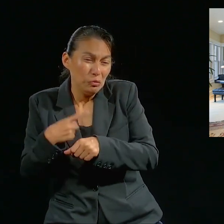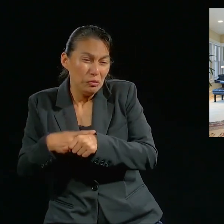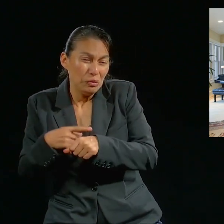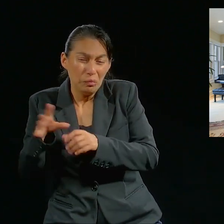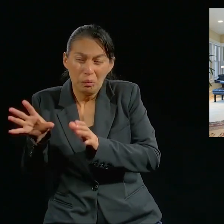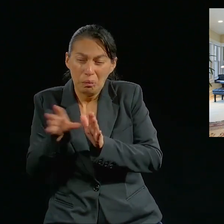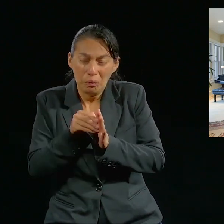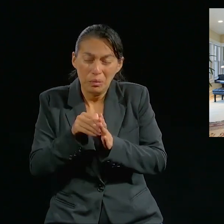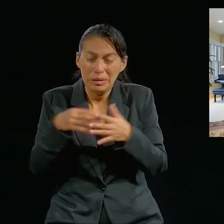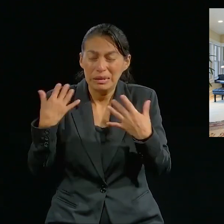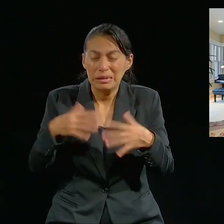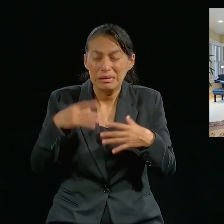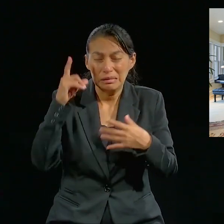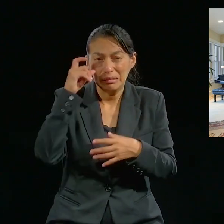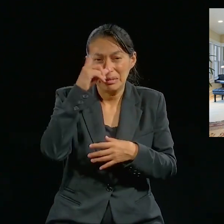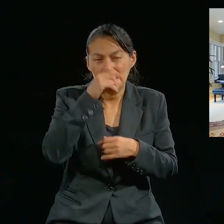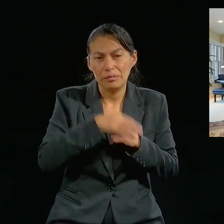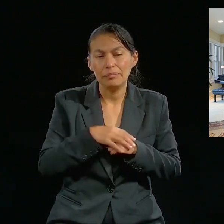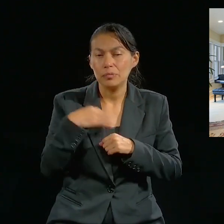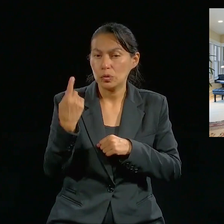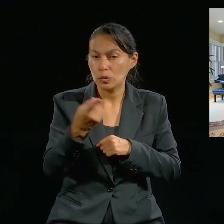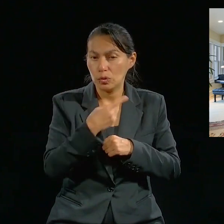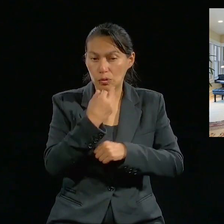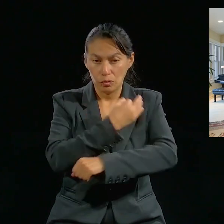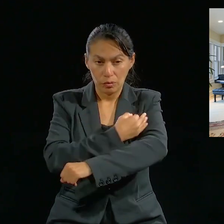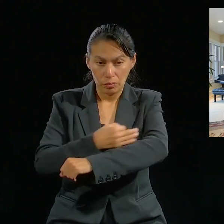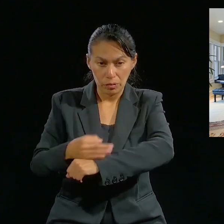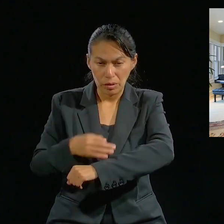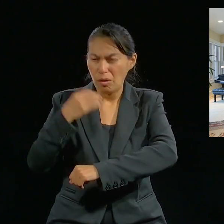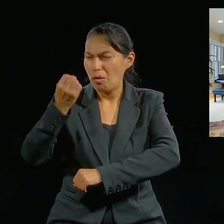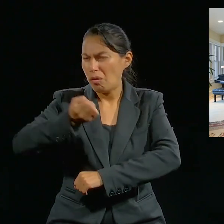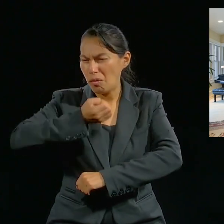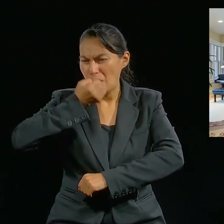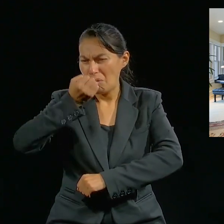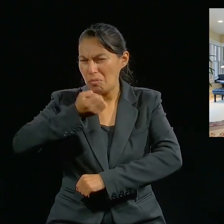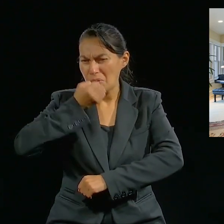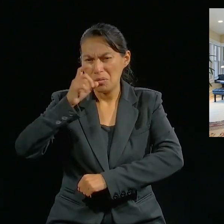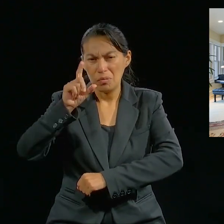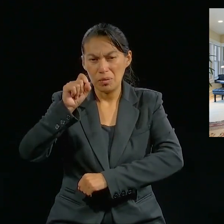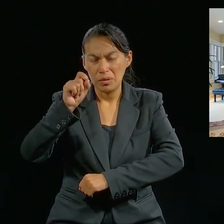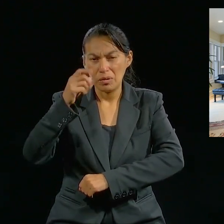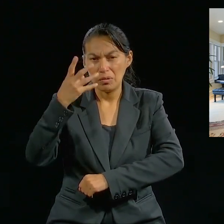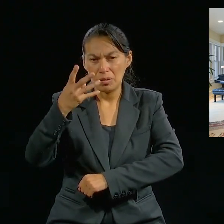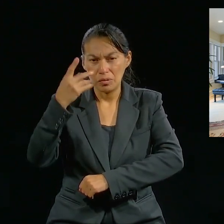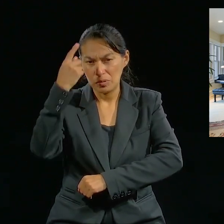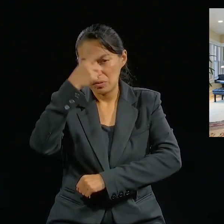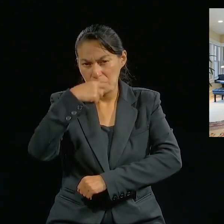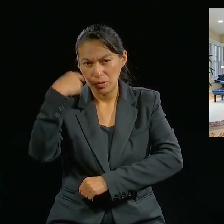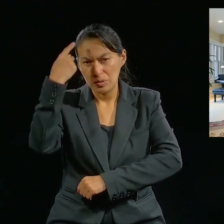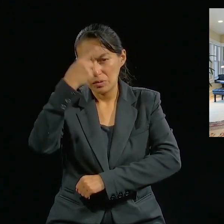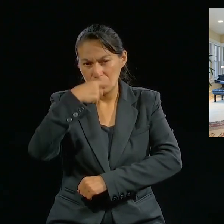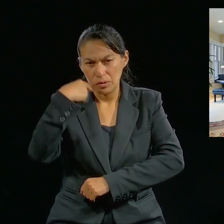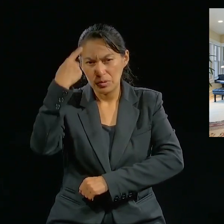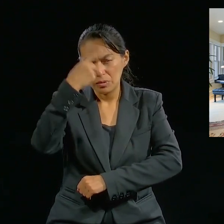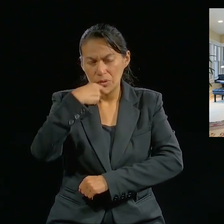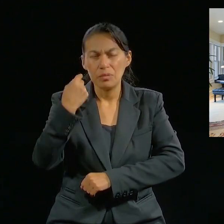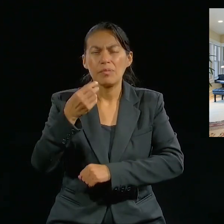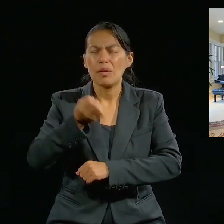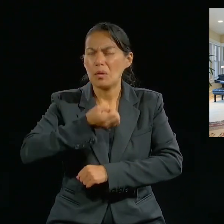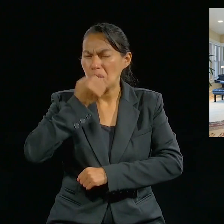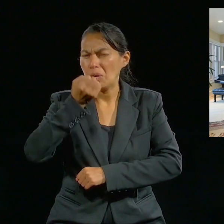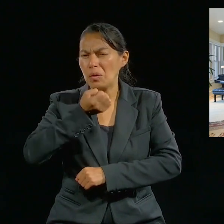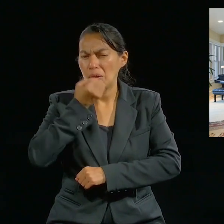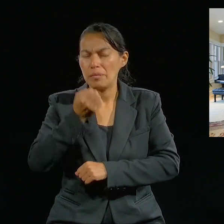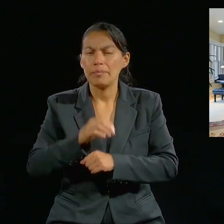oración, un rol de oración de 24 horas. Pero algo que me sorprendió fue que la hermana